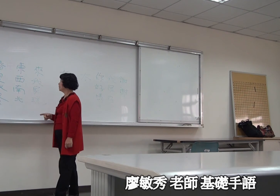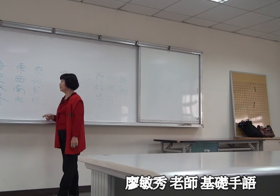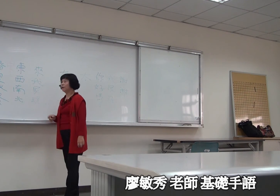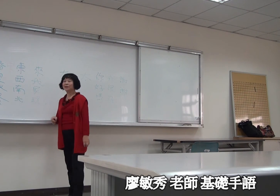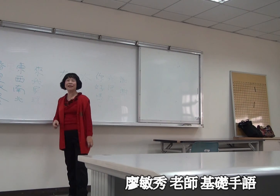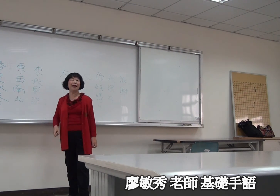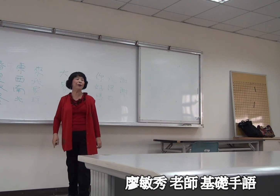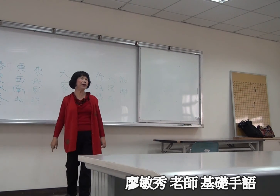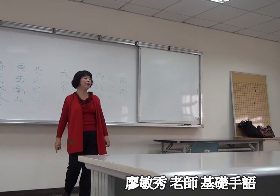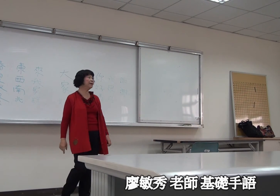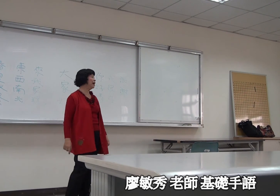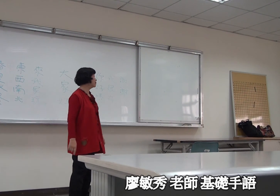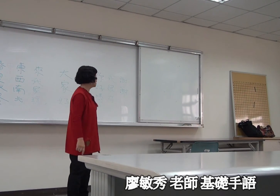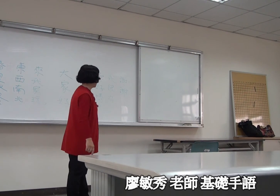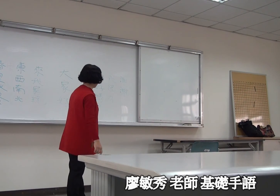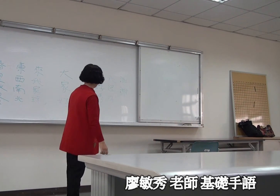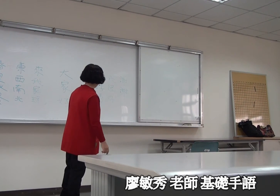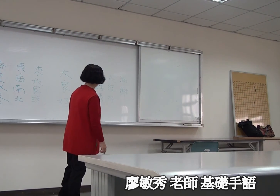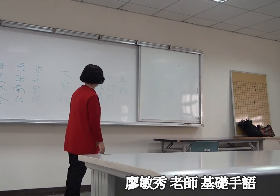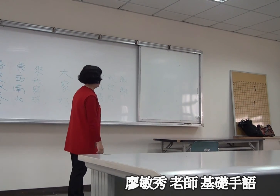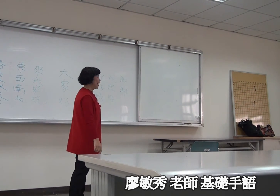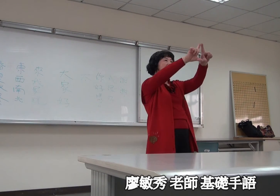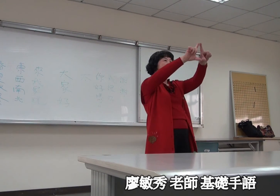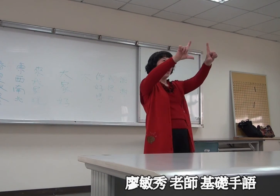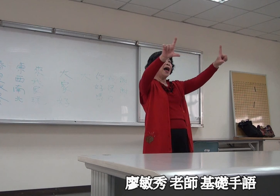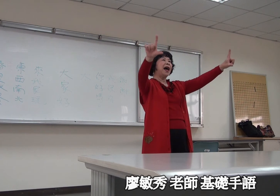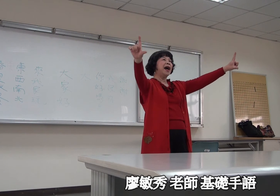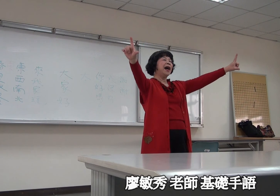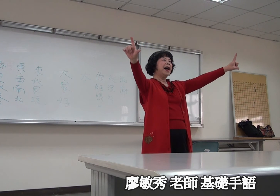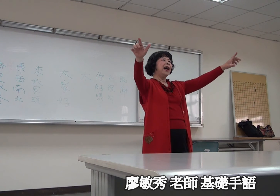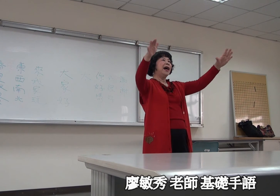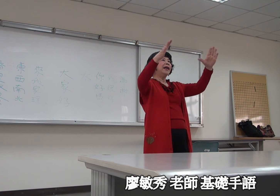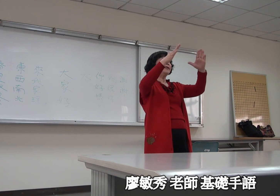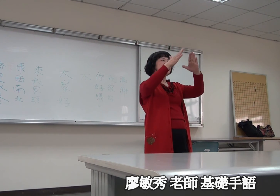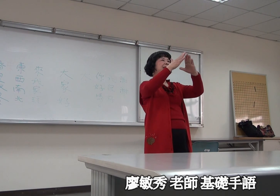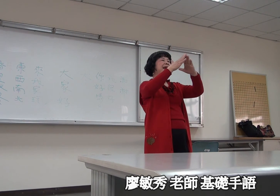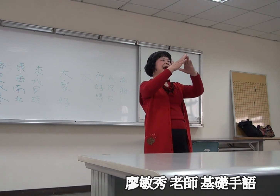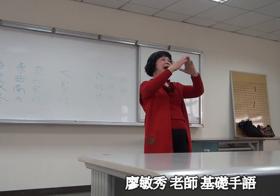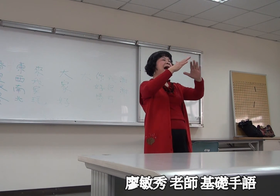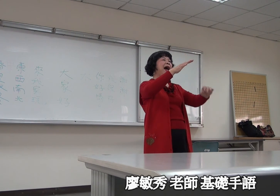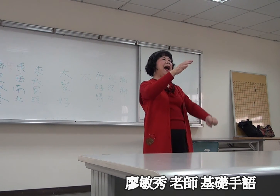常会用到的啊，啊、哦，家。